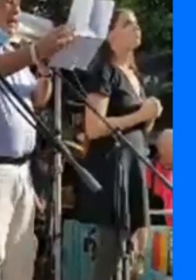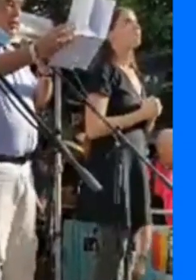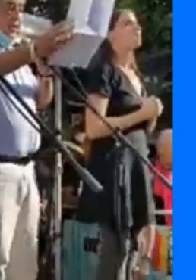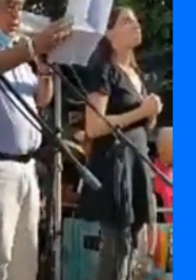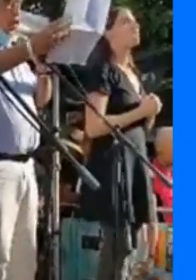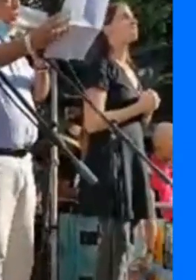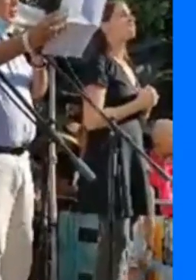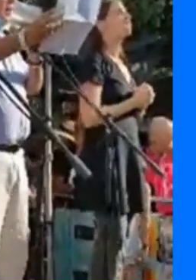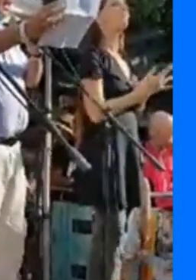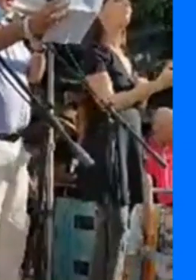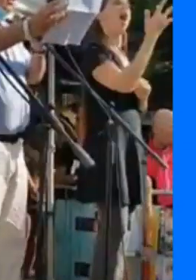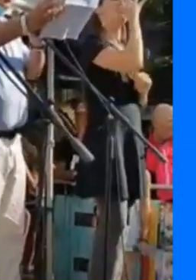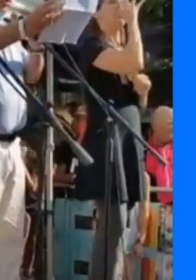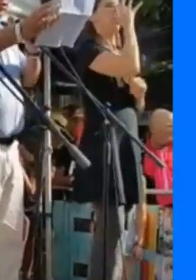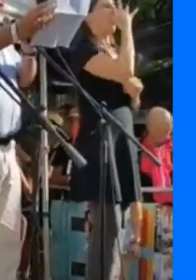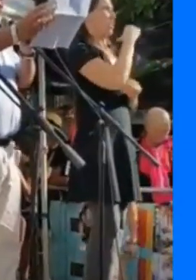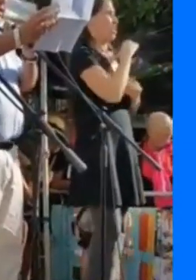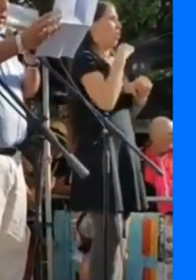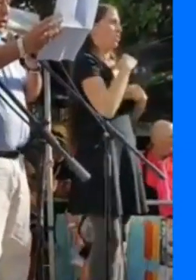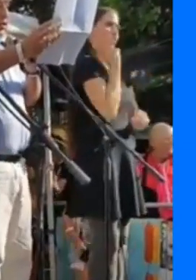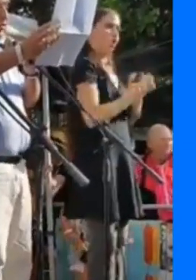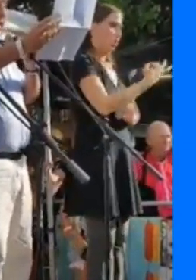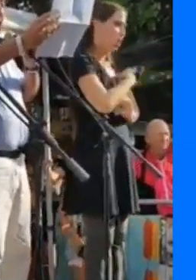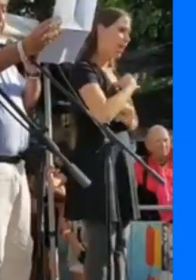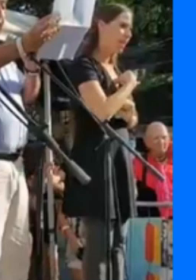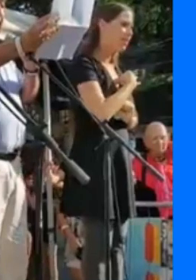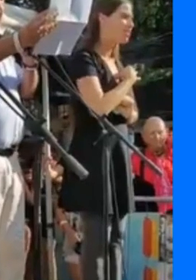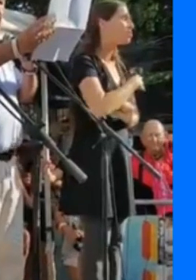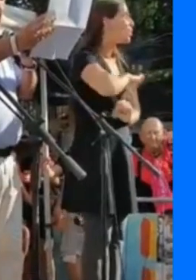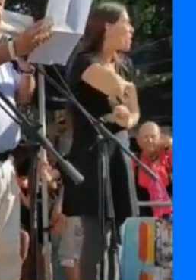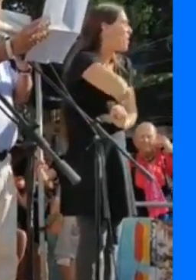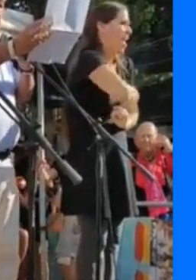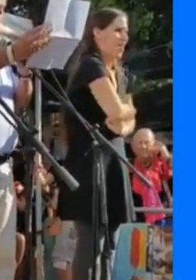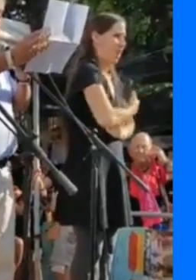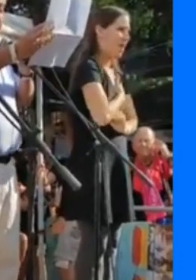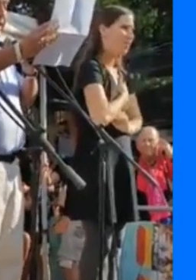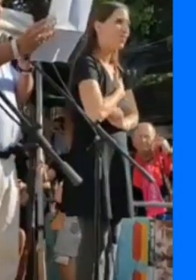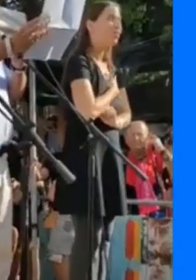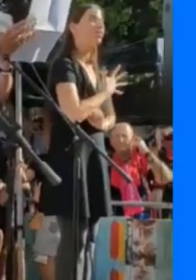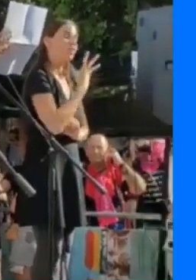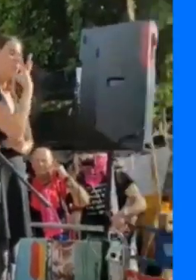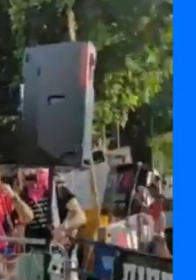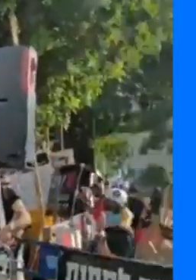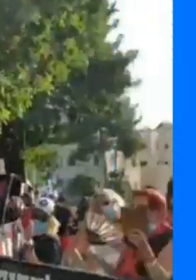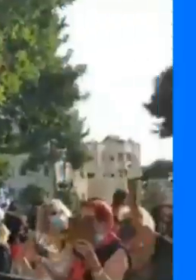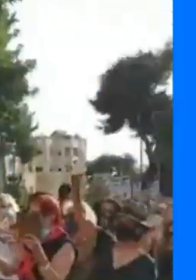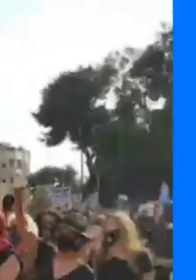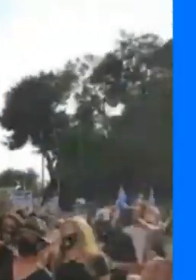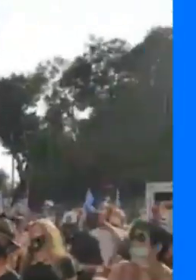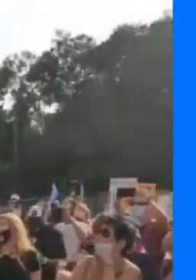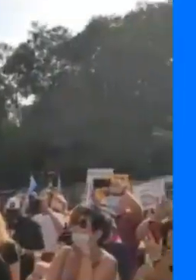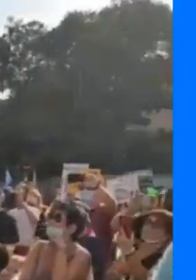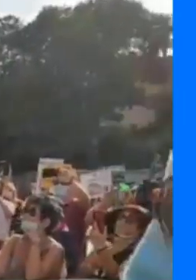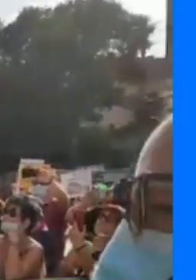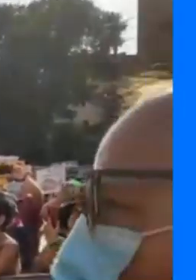והאכזבות האישיות הקשות שלי, שבכאב לב רב ובצער אני נאלץ להישיר